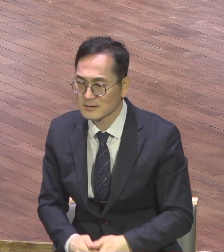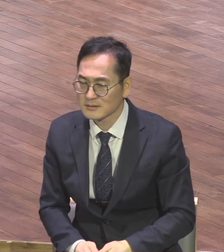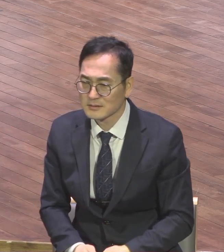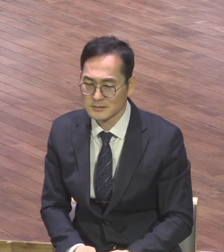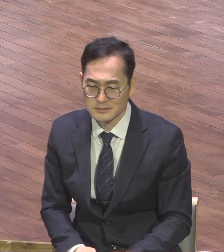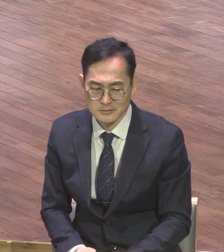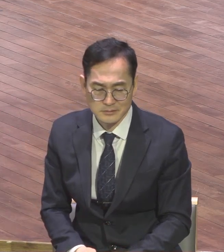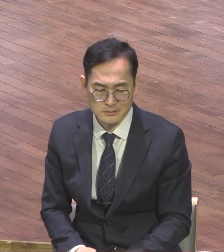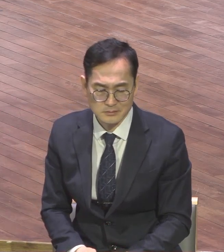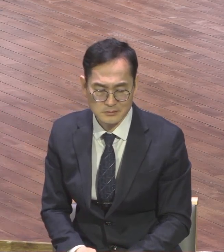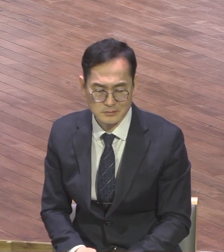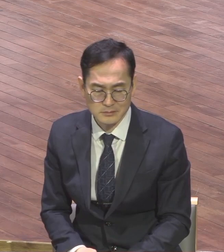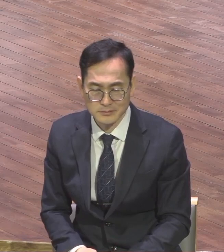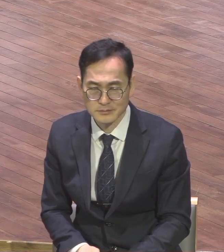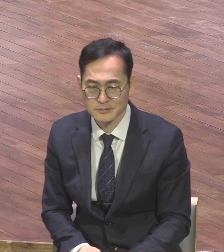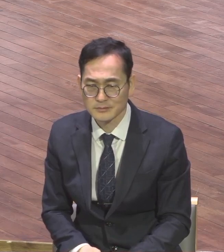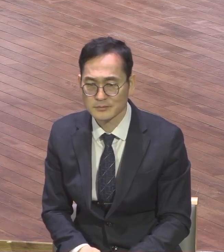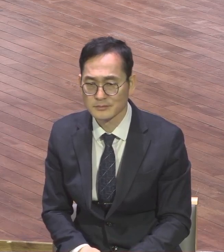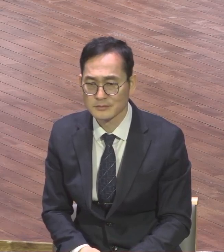예수 이름만 외쳤대.